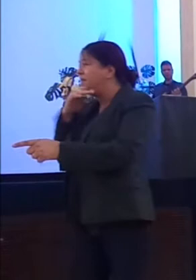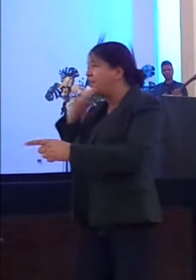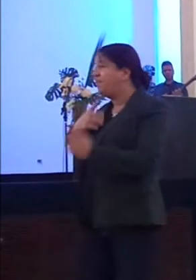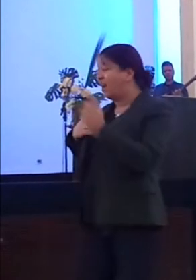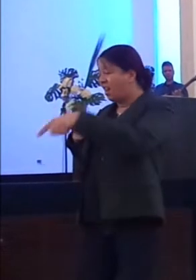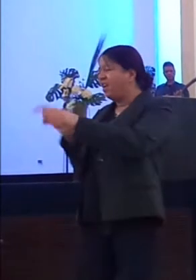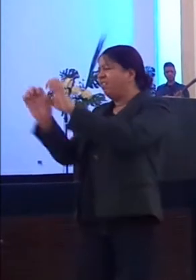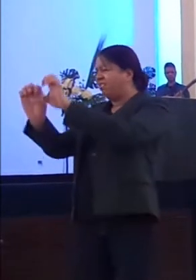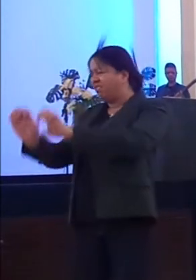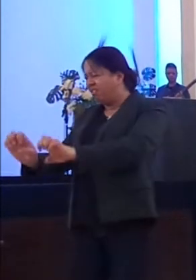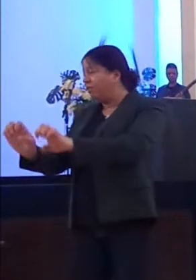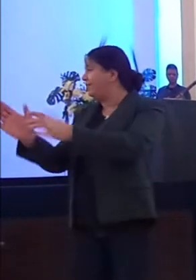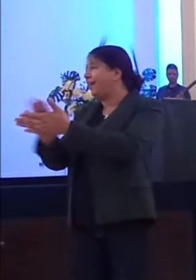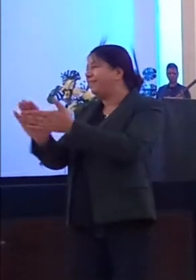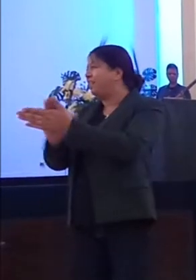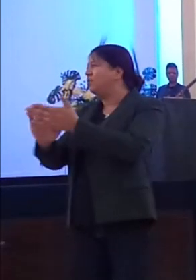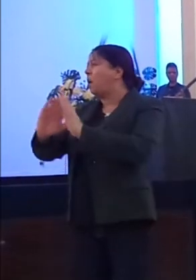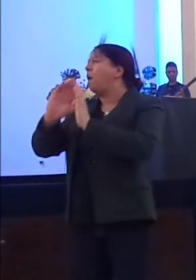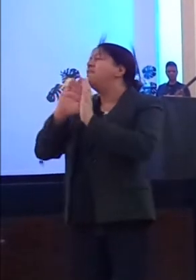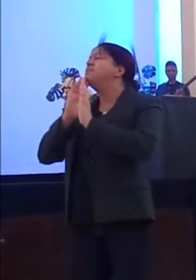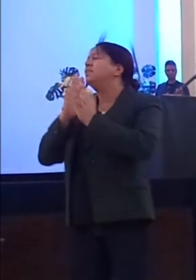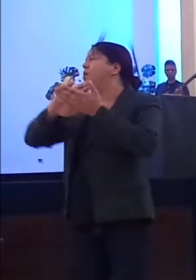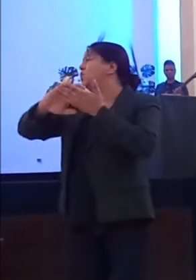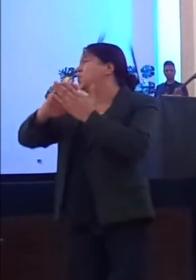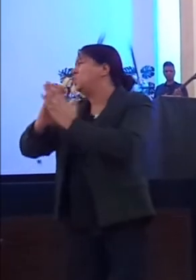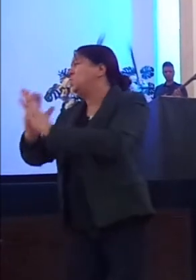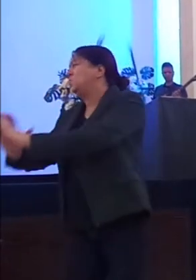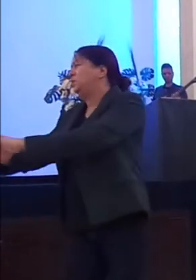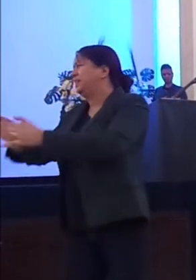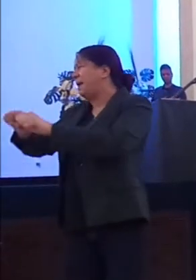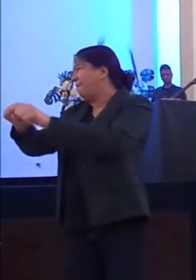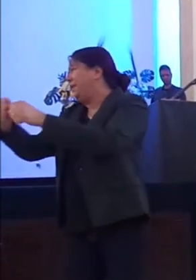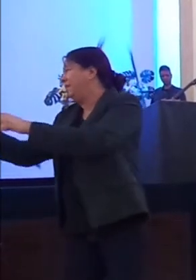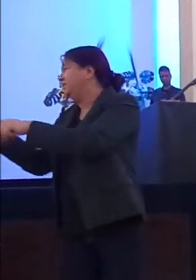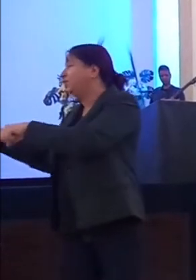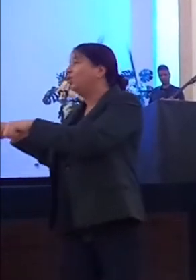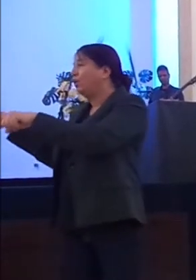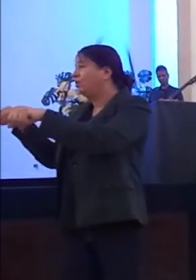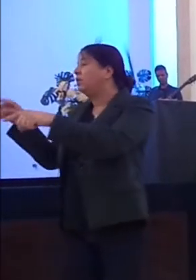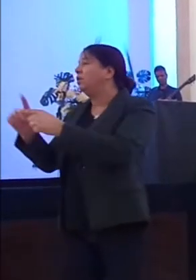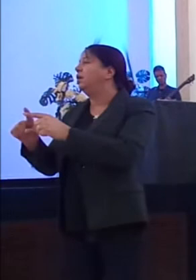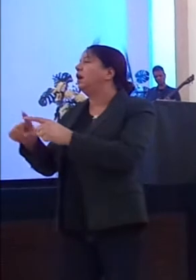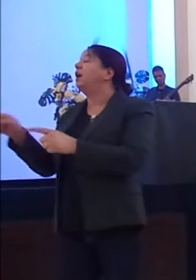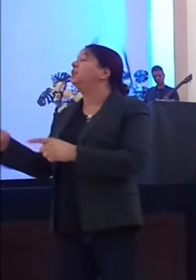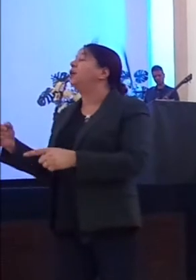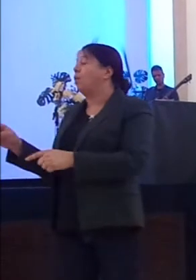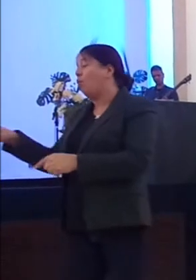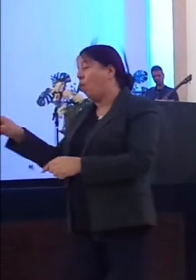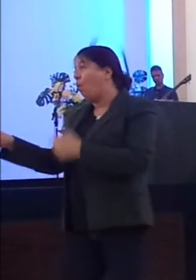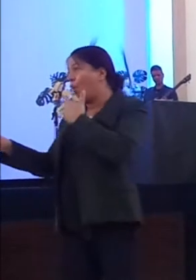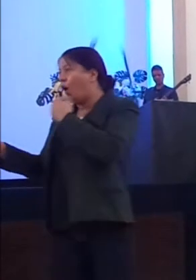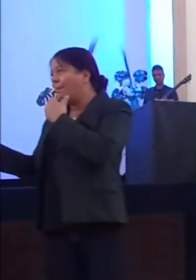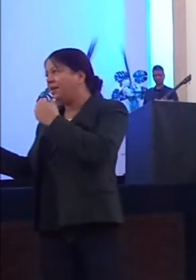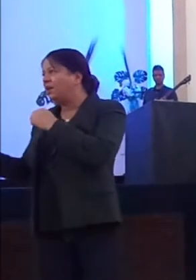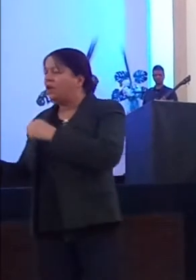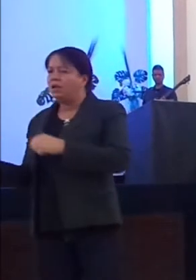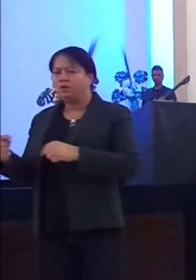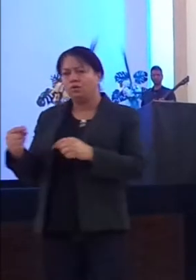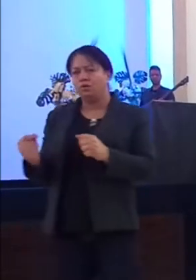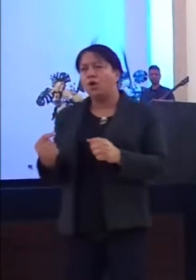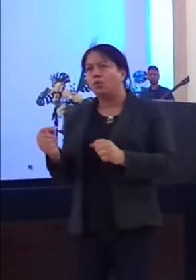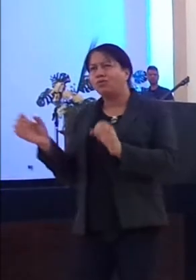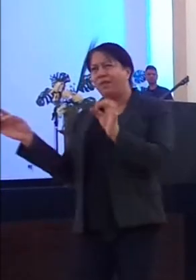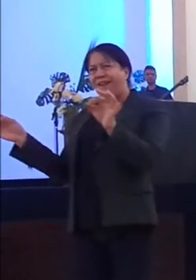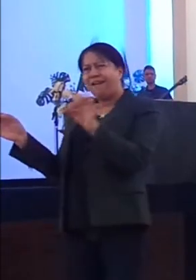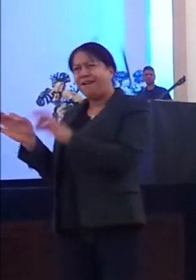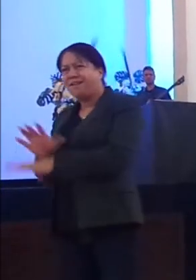tudo destruído pela guerra. Ele falou: não. Ele se juntou com o bispo Desmond Tutu. Quando eu saí da